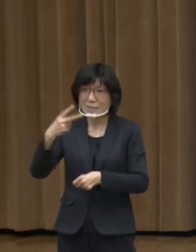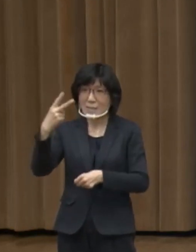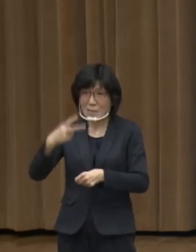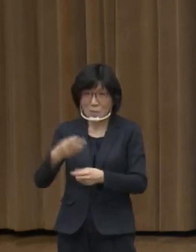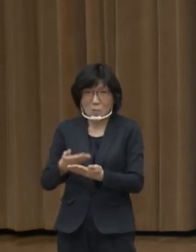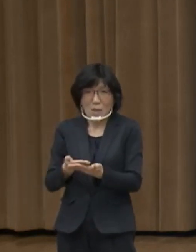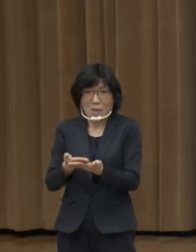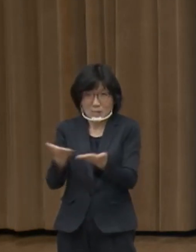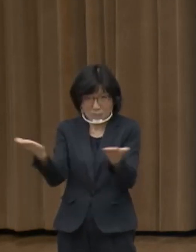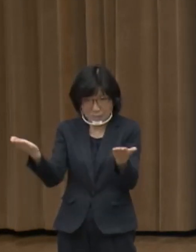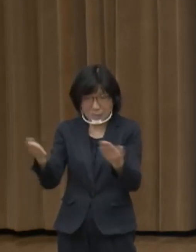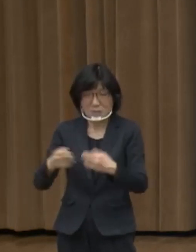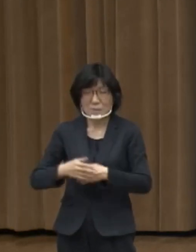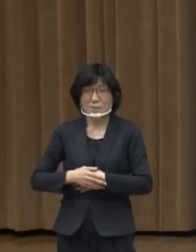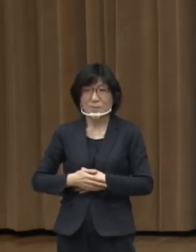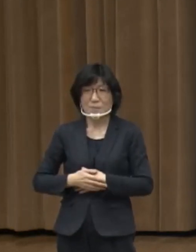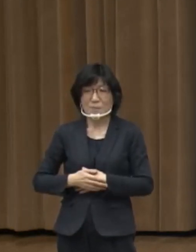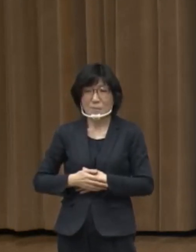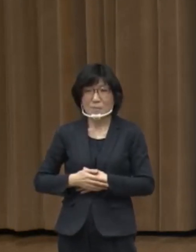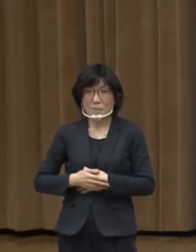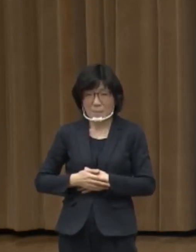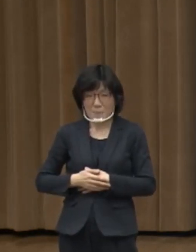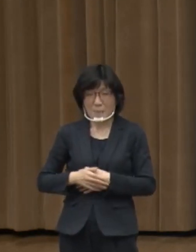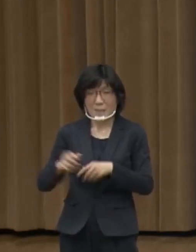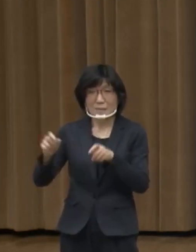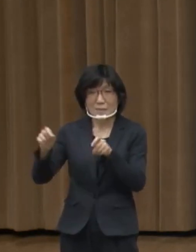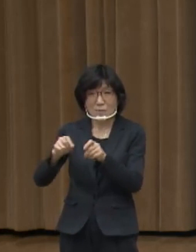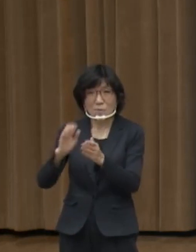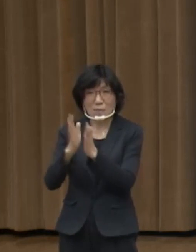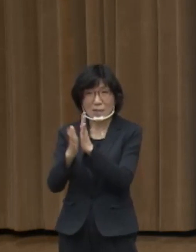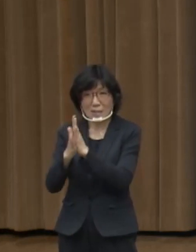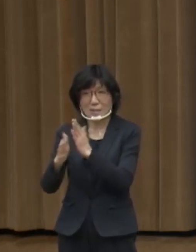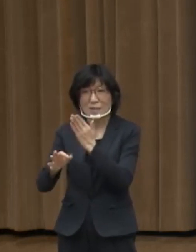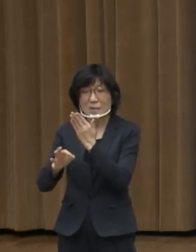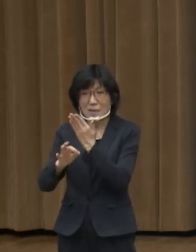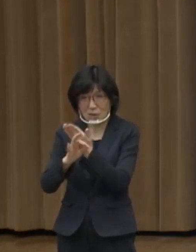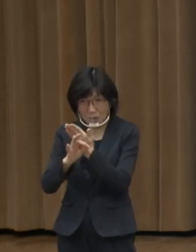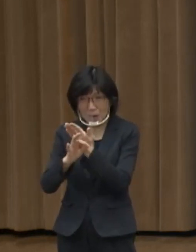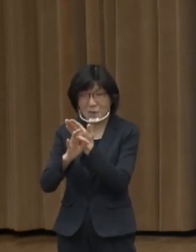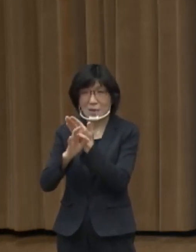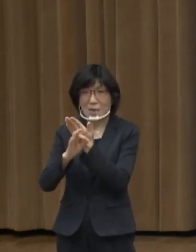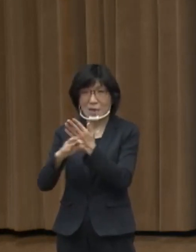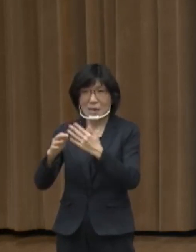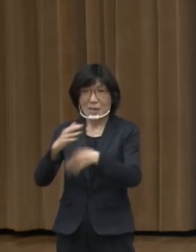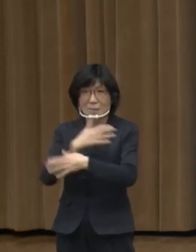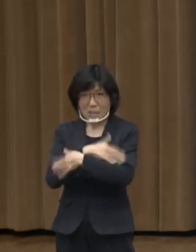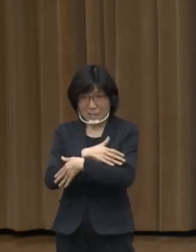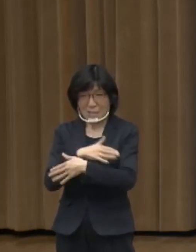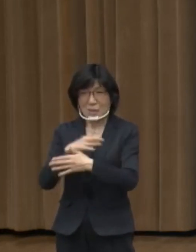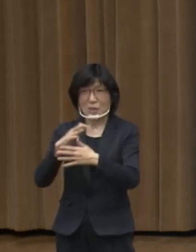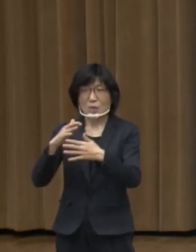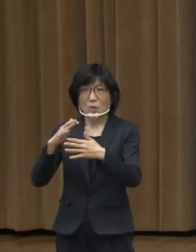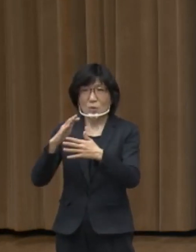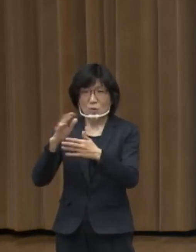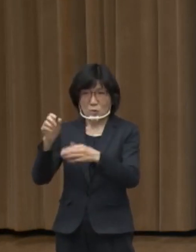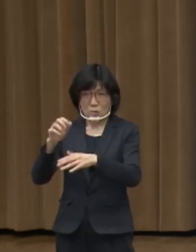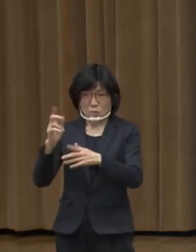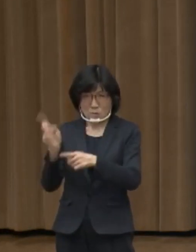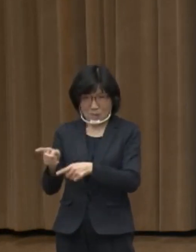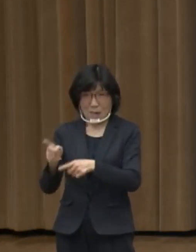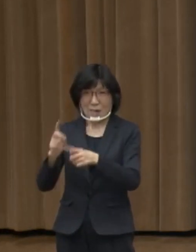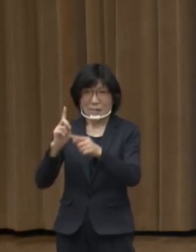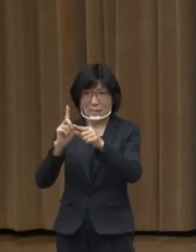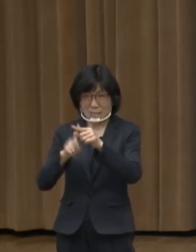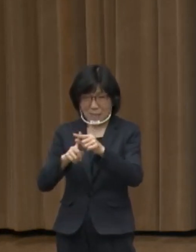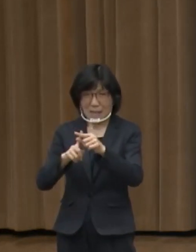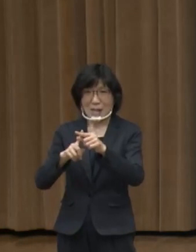配布するものであります。合意された隣接県とは、具体的に申し上げると、茨城県、群馬県、千葉県、